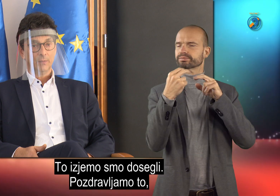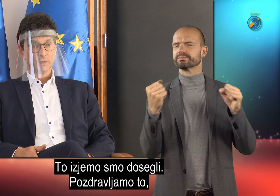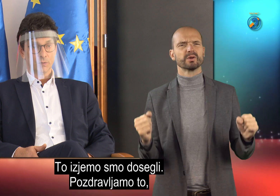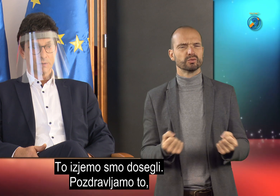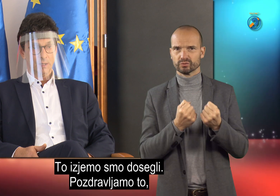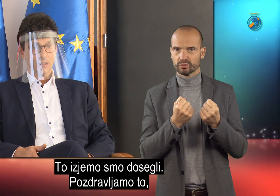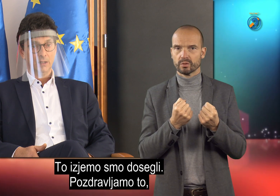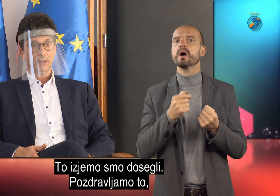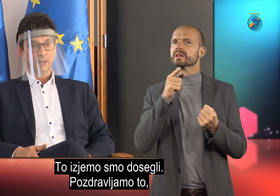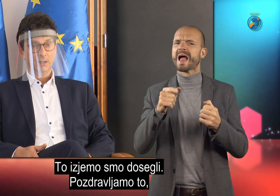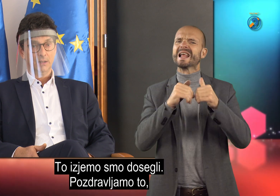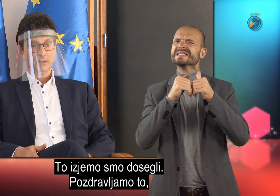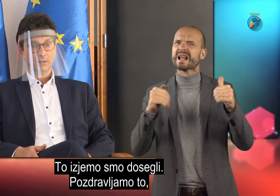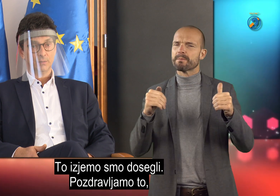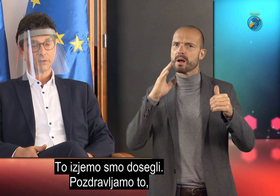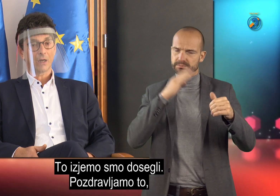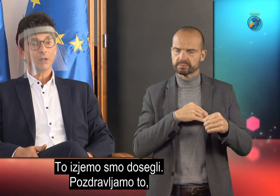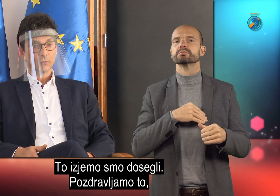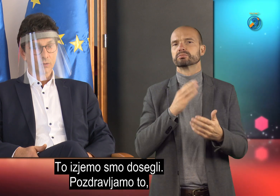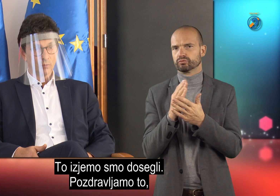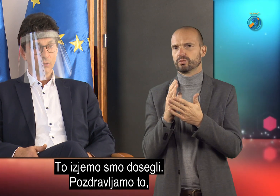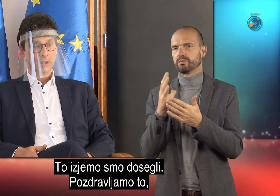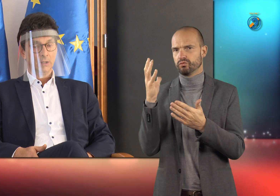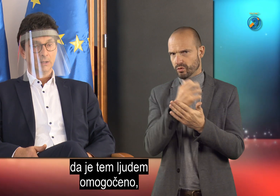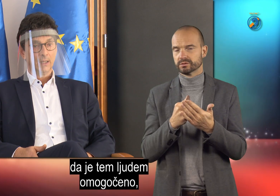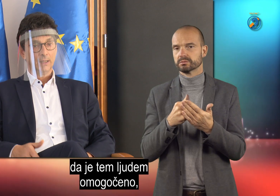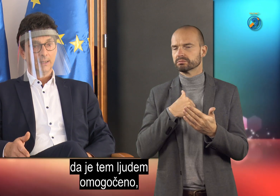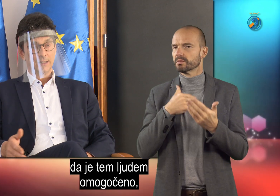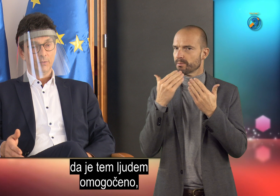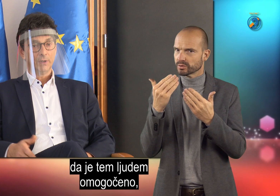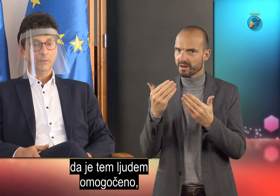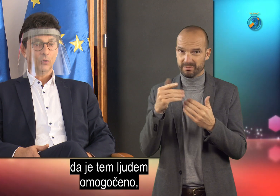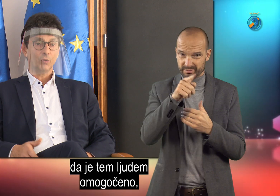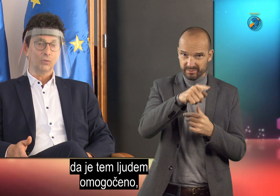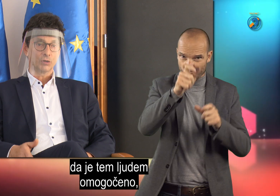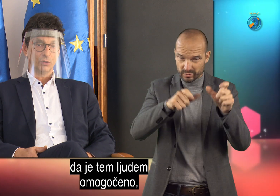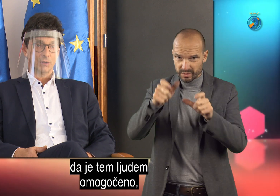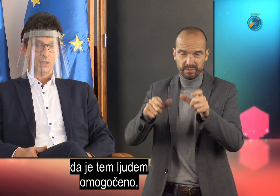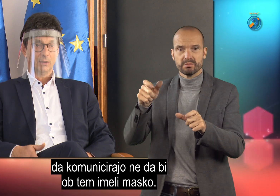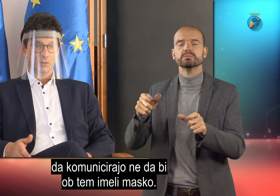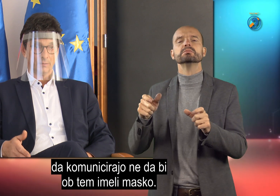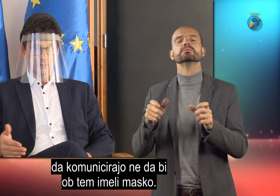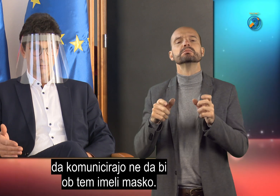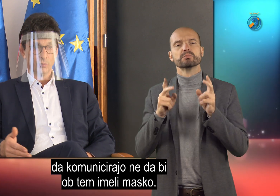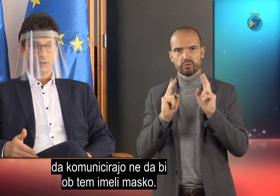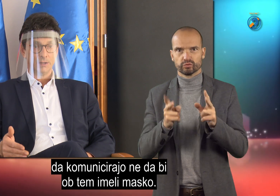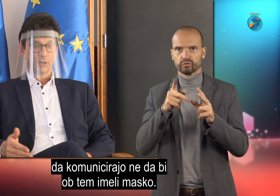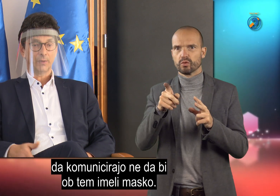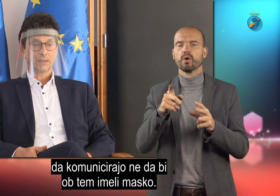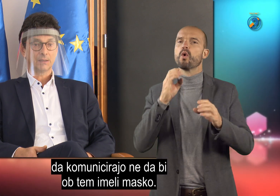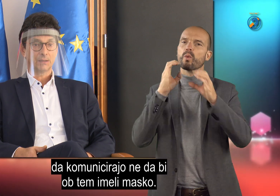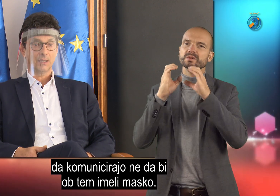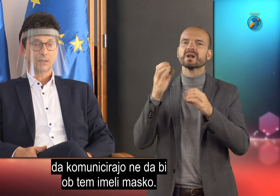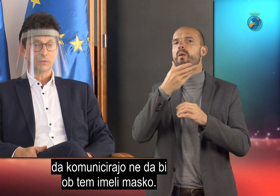To izjemo smo dosegli in pozdravljamo to, da je tem ljudem omogočeno, da